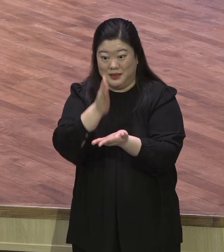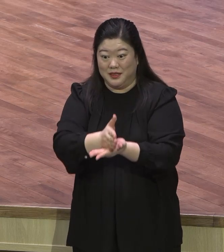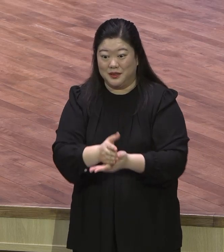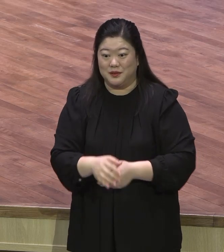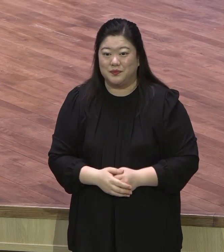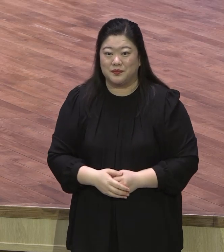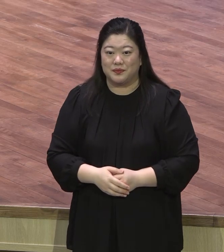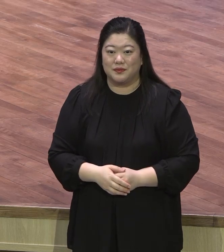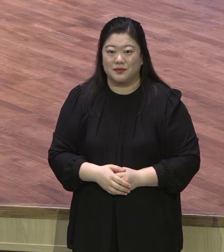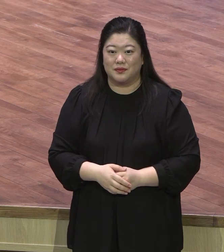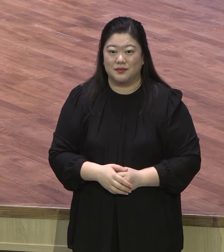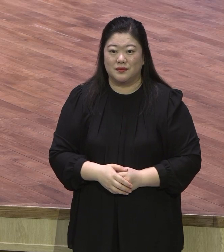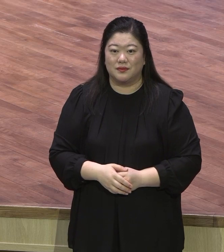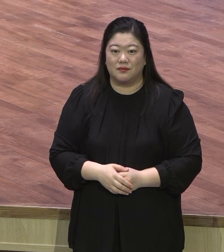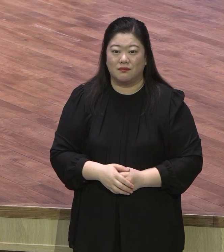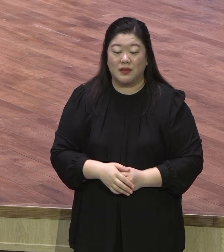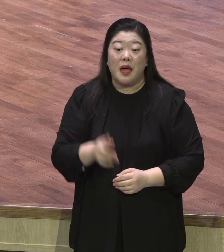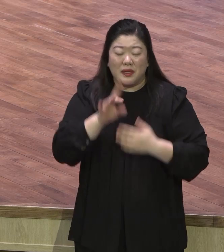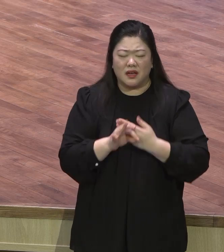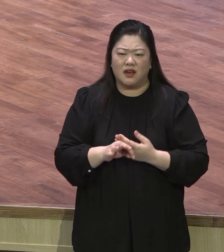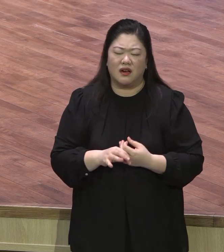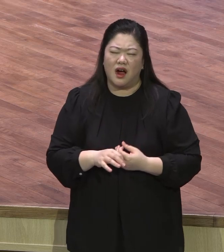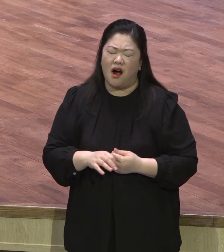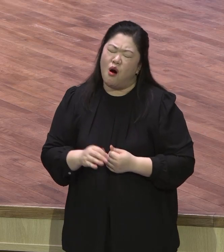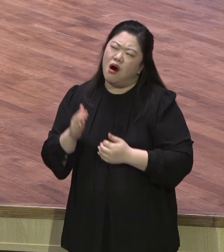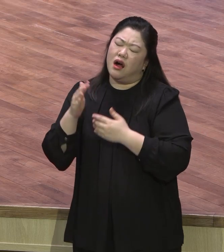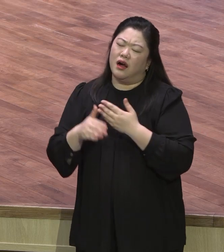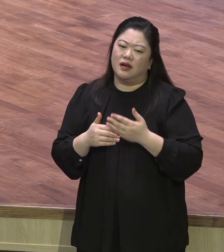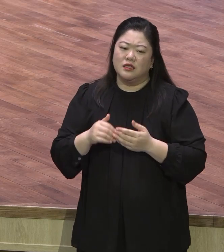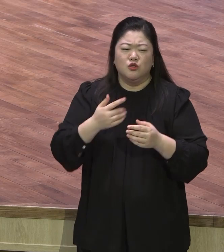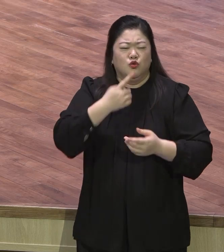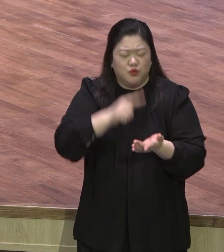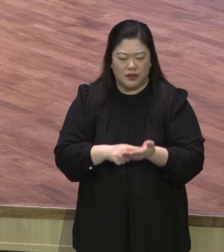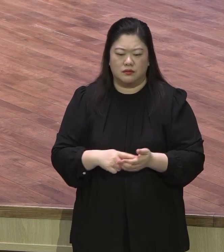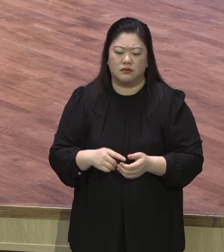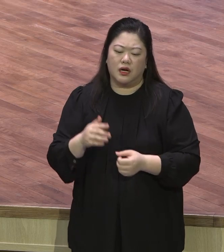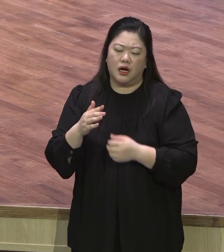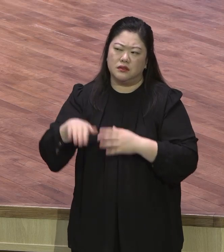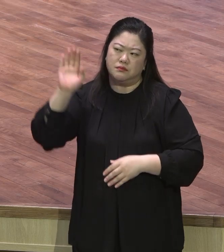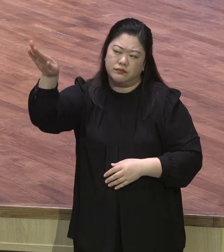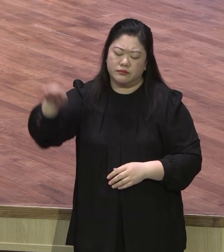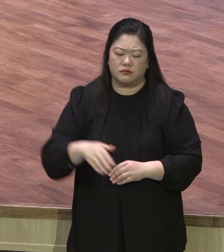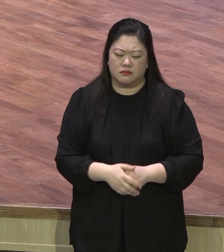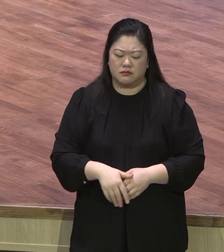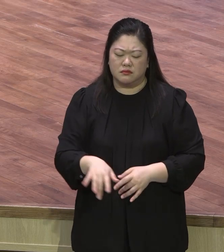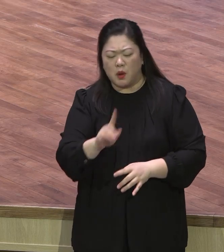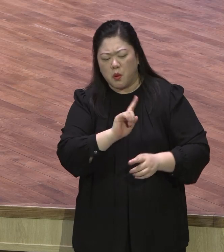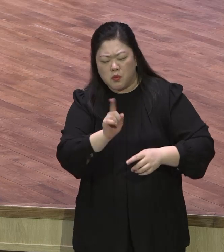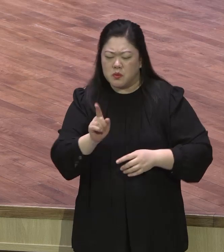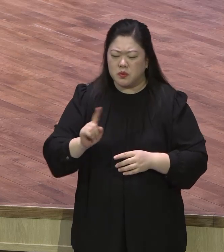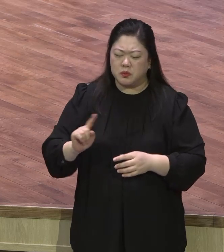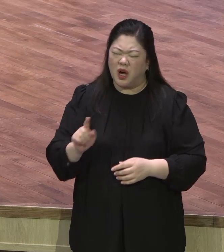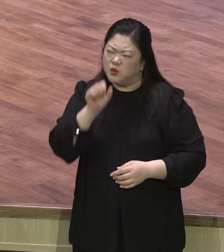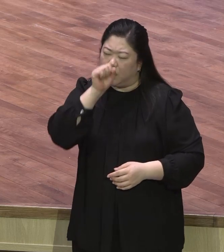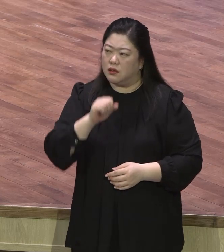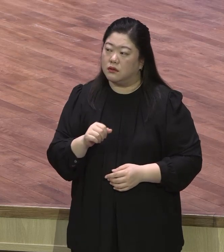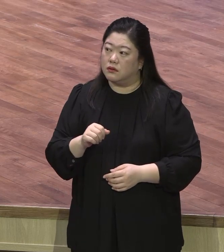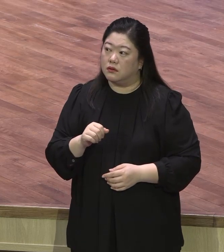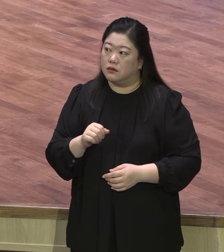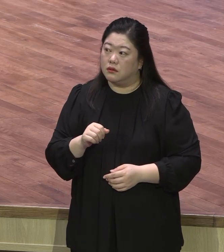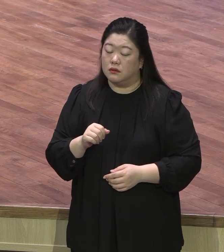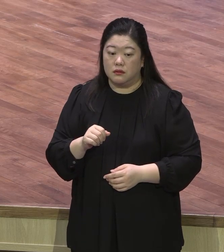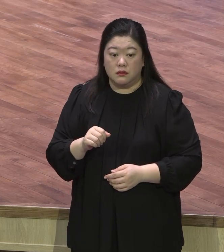저는 이거 이리 되면 참 좋겠는데 라고 생각했는데 응답이 오더라고. 우리가 기도를 한 것이 그렇게 여러분이 기도를 오해하면 안